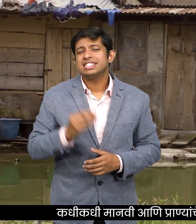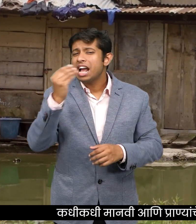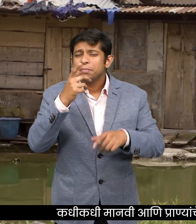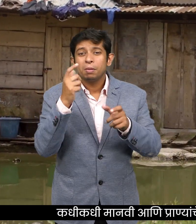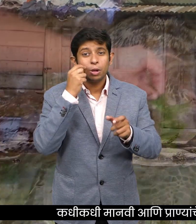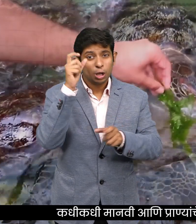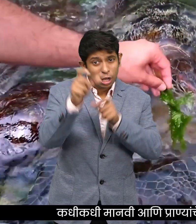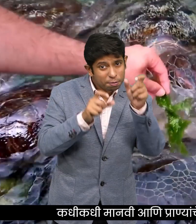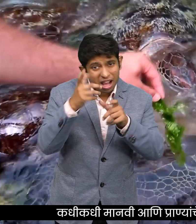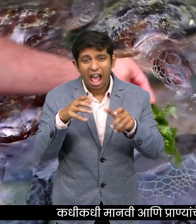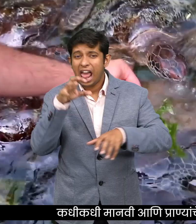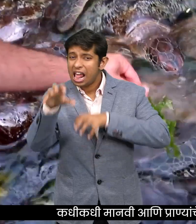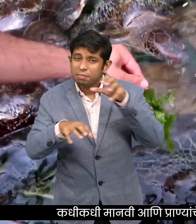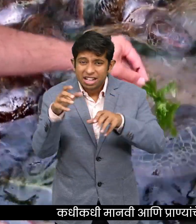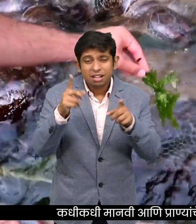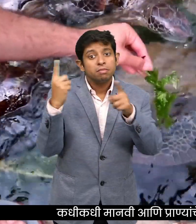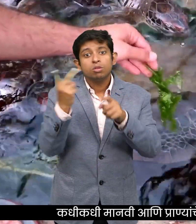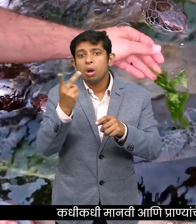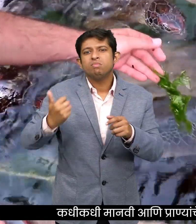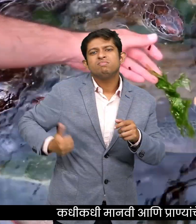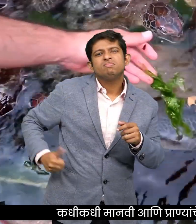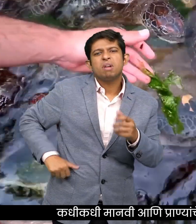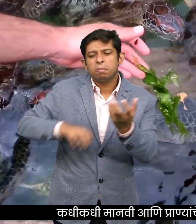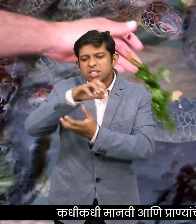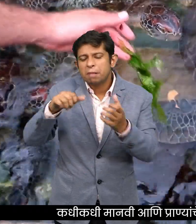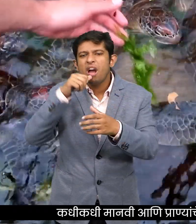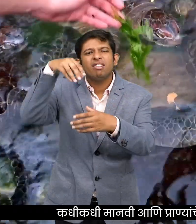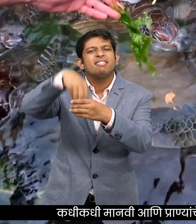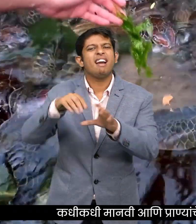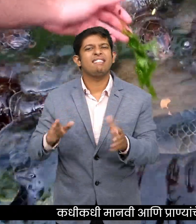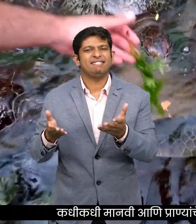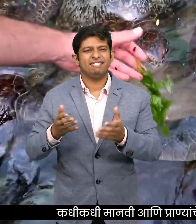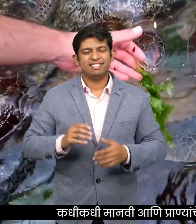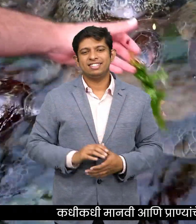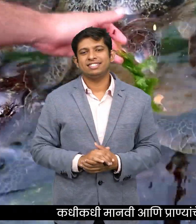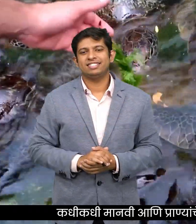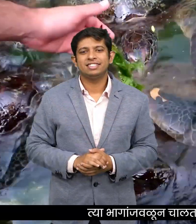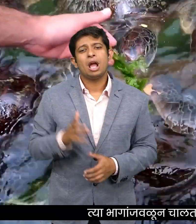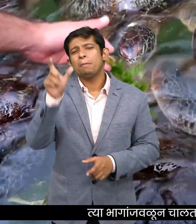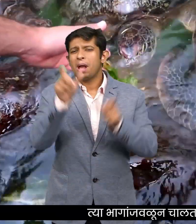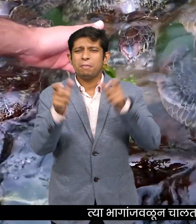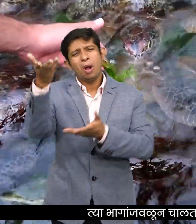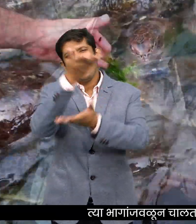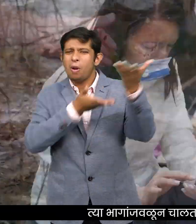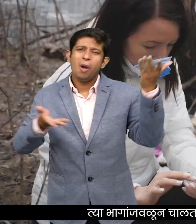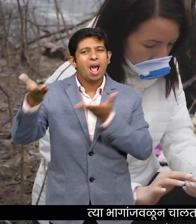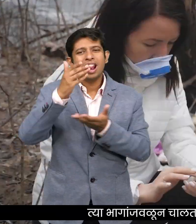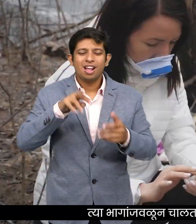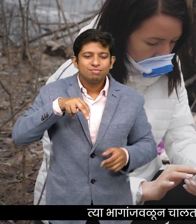कधीकधी मानवी आणि प्राण्यांचे मलमूत्र देखील या पाण्यात मिसळते. त्या भागाजवळून चालताना